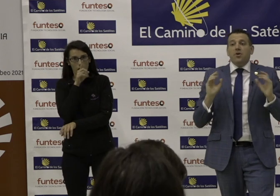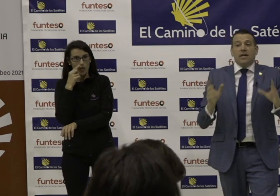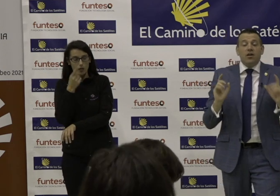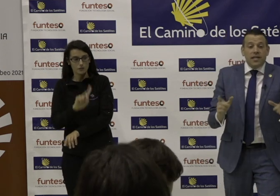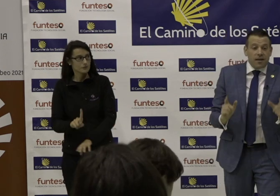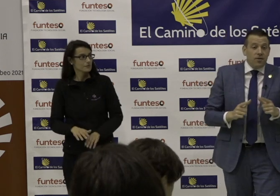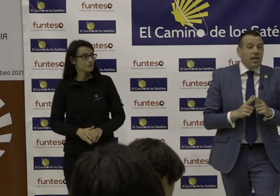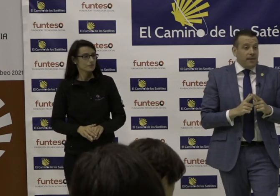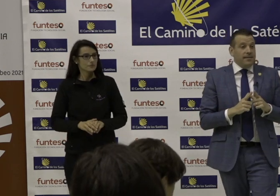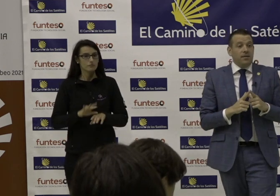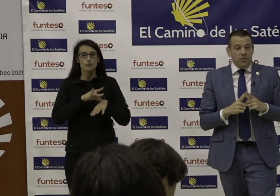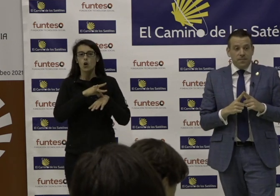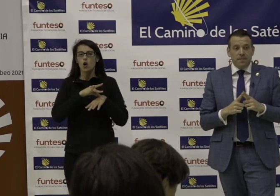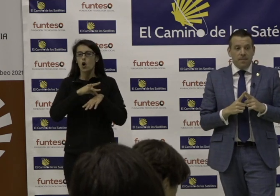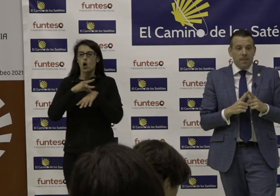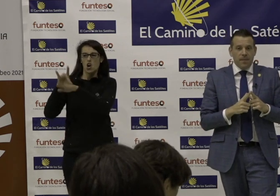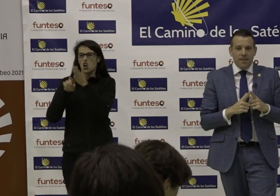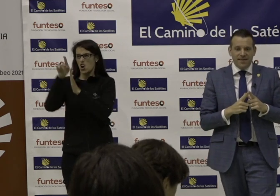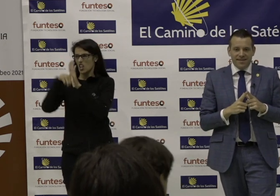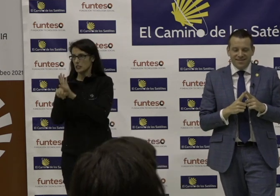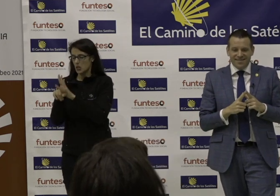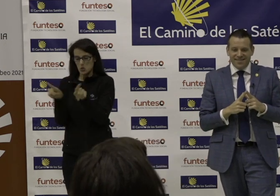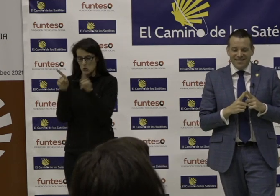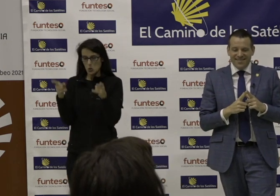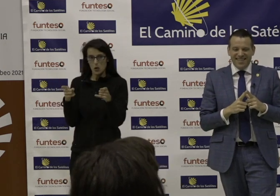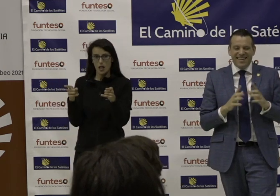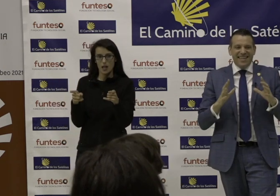Sin importar la orientación que habéis hecho,